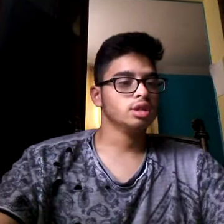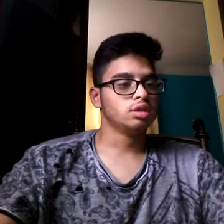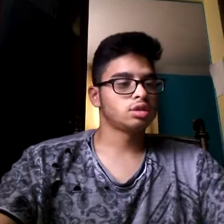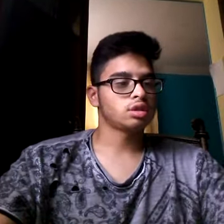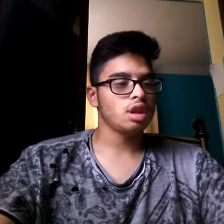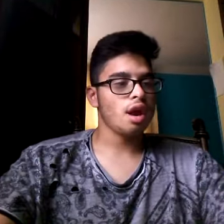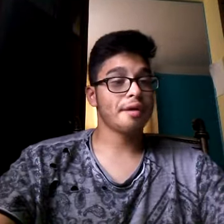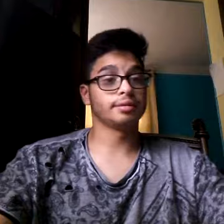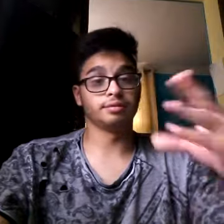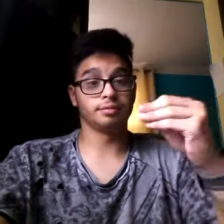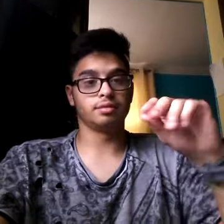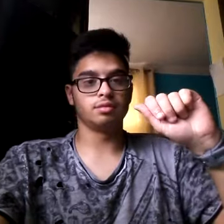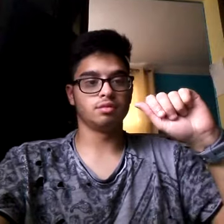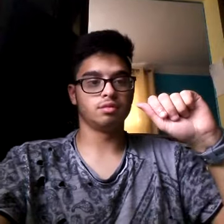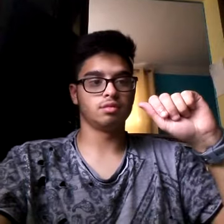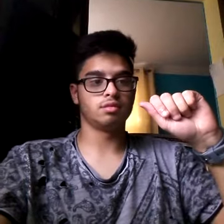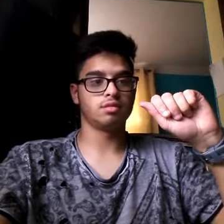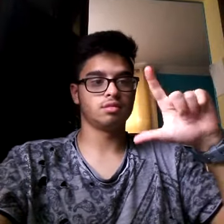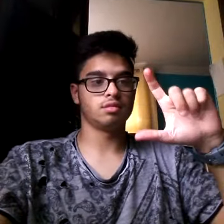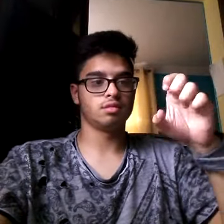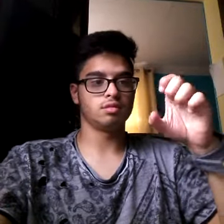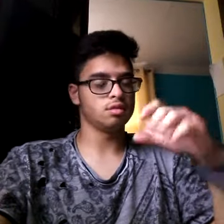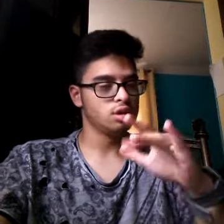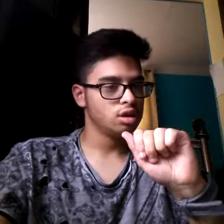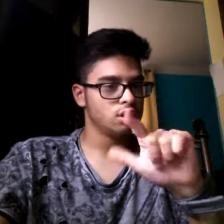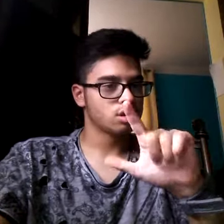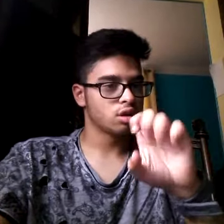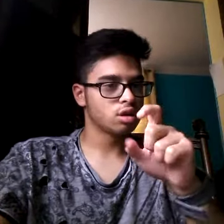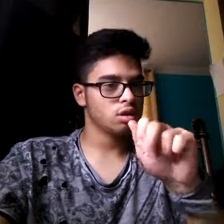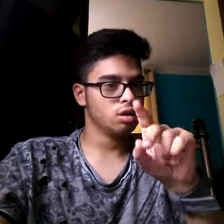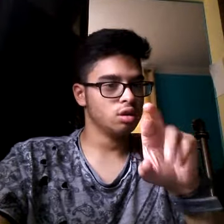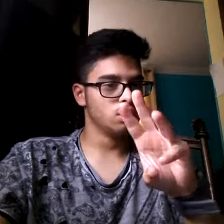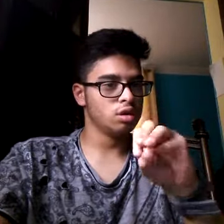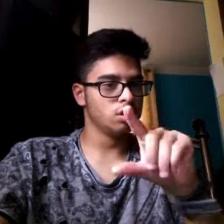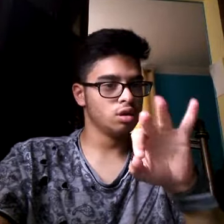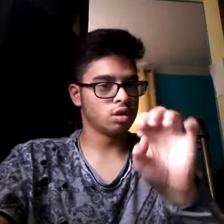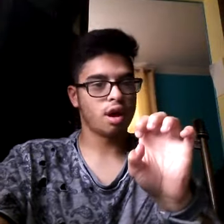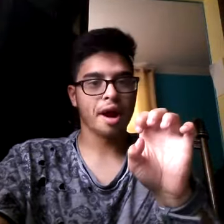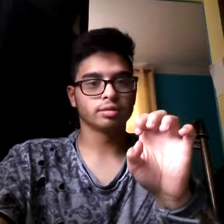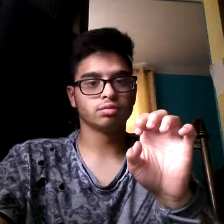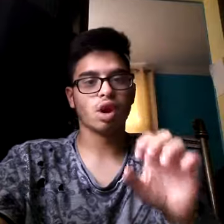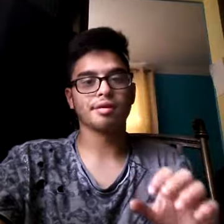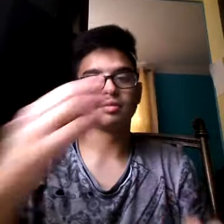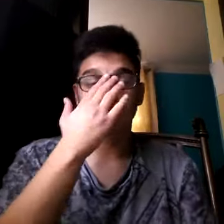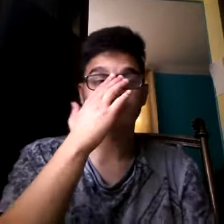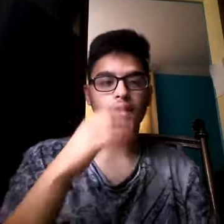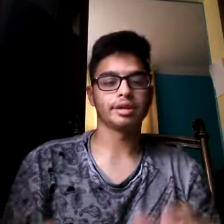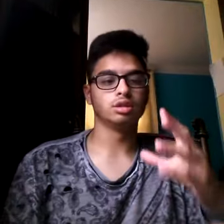María, categoría 5, a Puerto Rico, otra gran desgracia. Pero vamos a escuchar el momento en que se derrumba un edificio